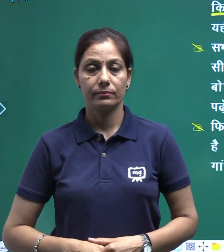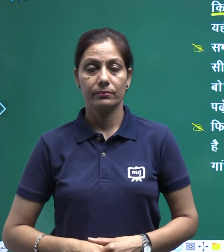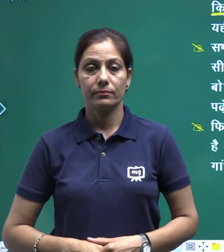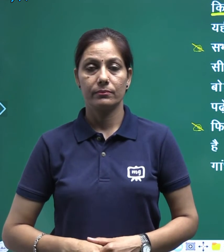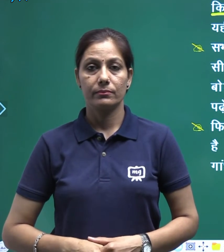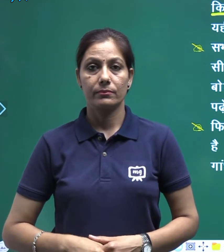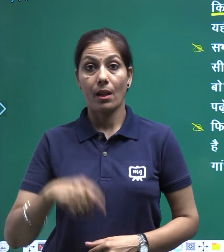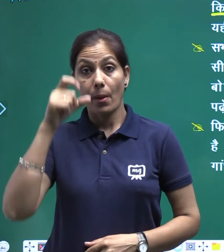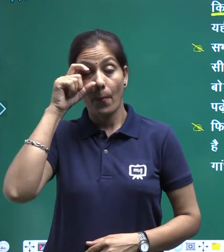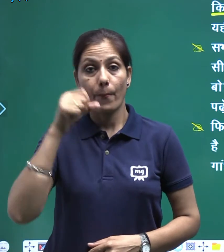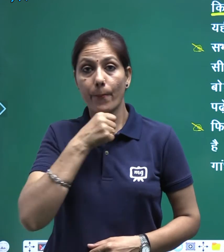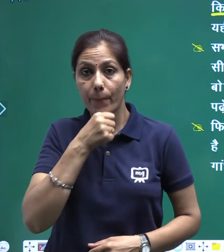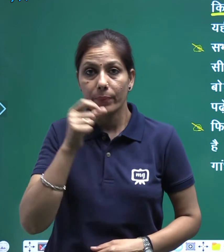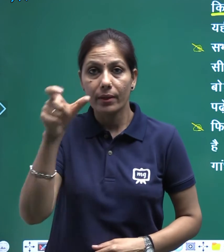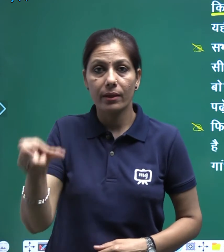महात्मा गांधी की भी